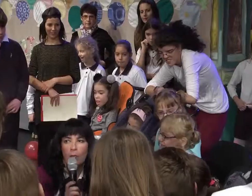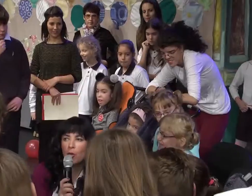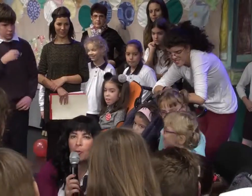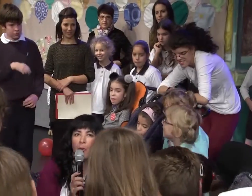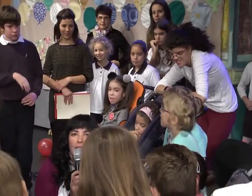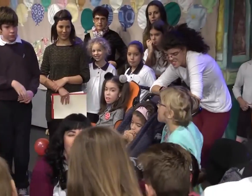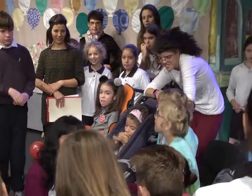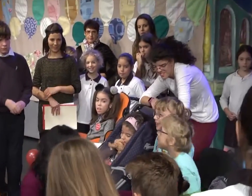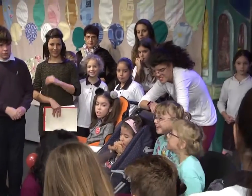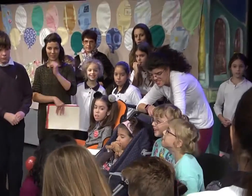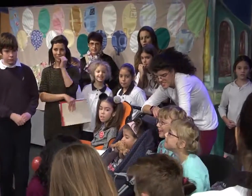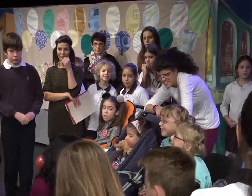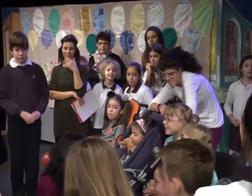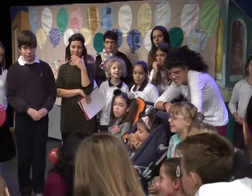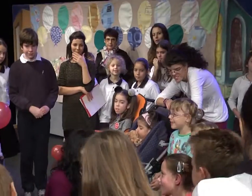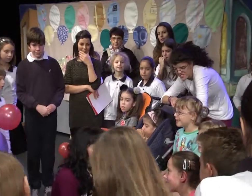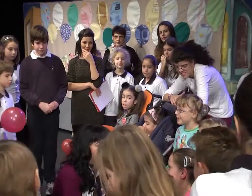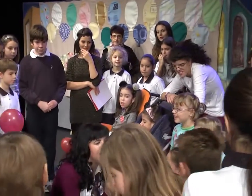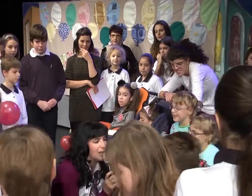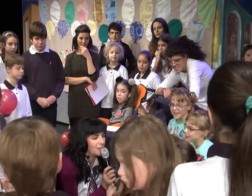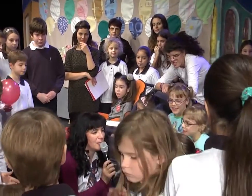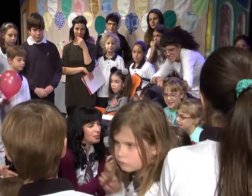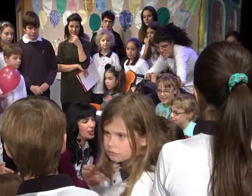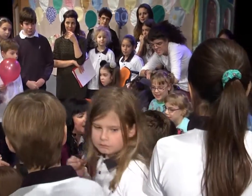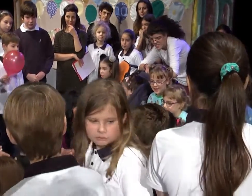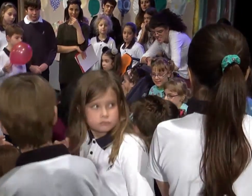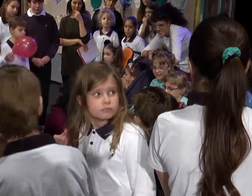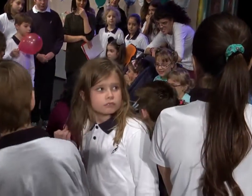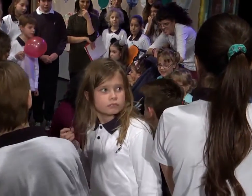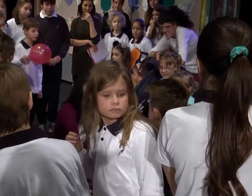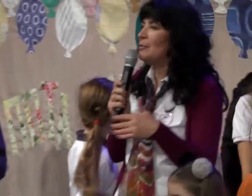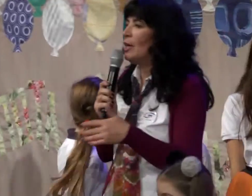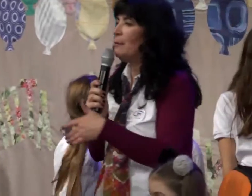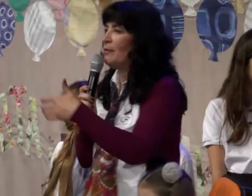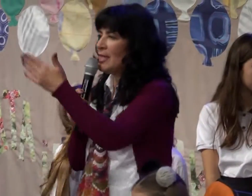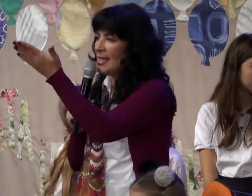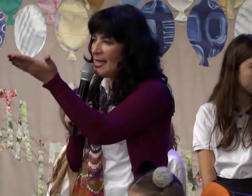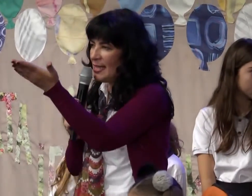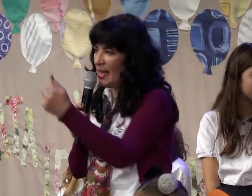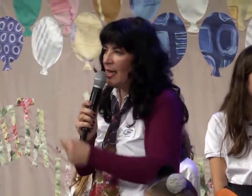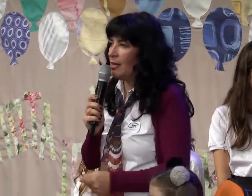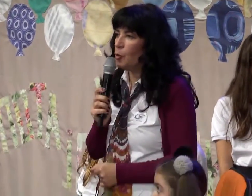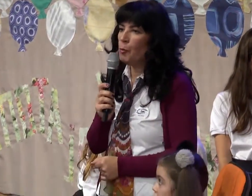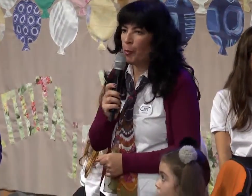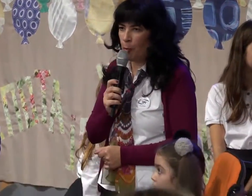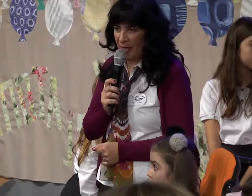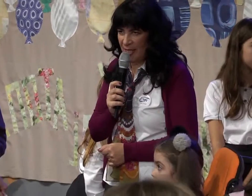Sve je urađeno kako bi deca mogla da razumeju jedna druge, što i jeste cilj dana koji se obeležava širom sveta i pomaže